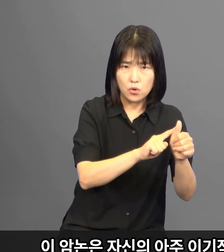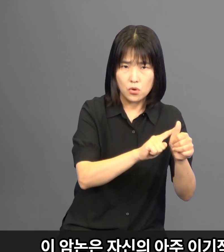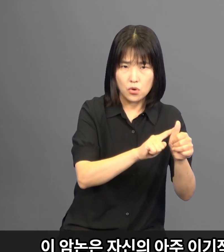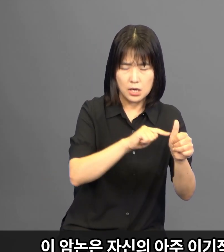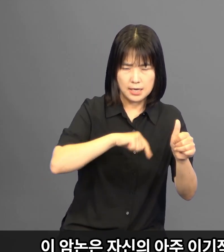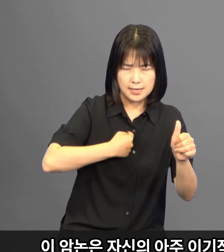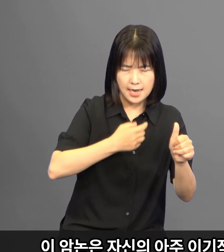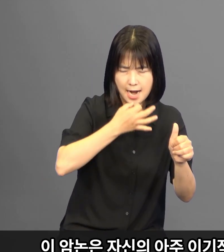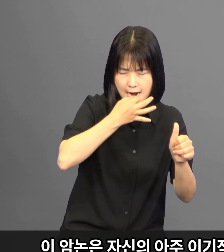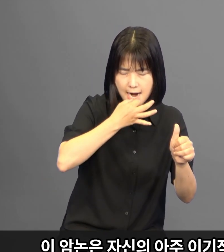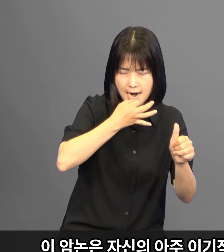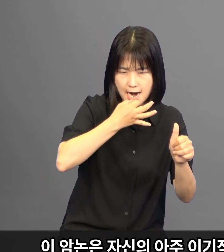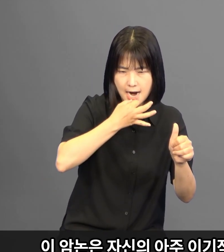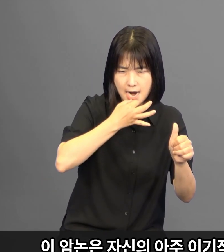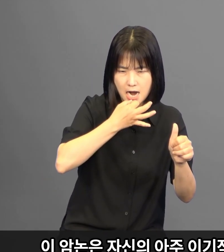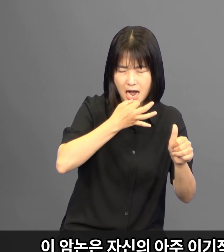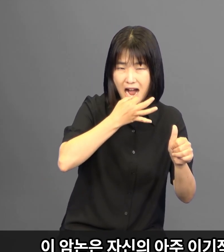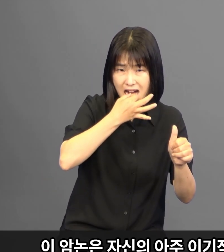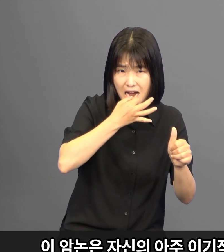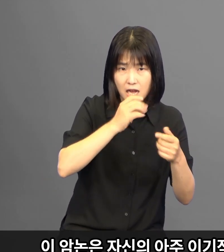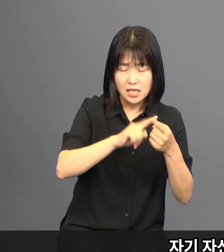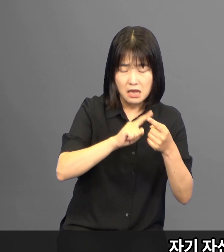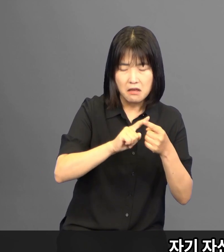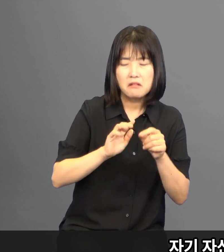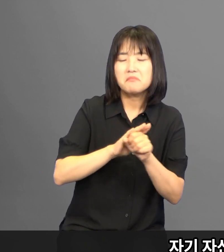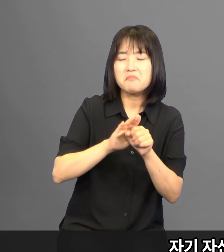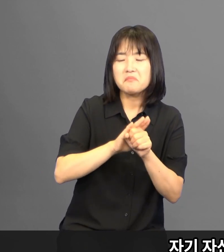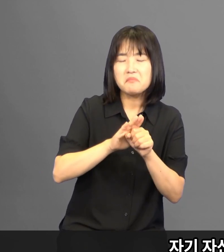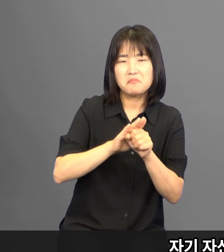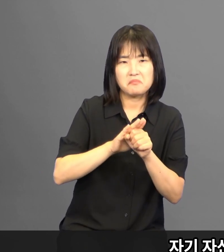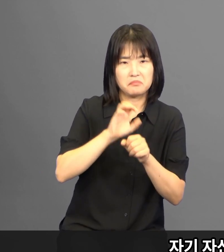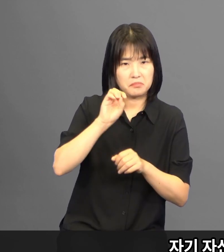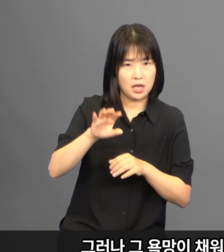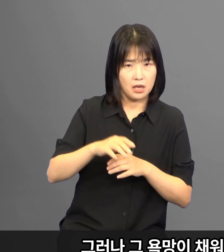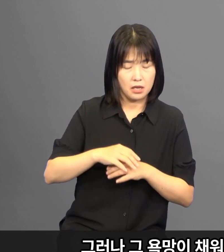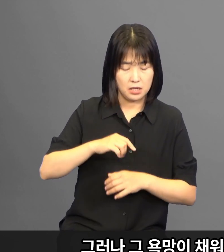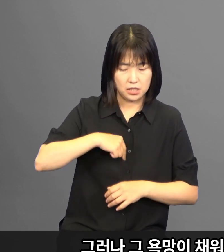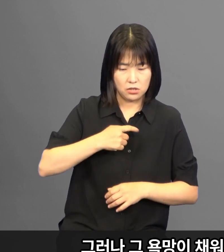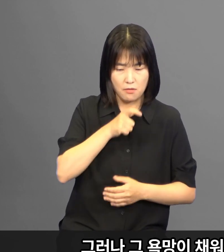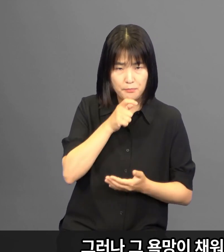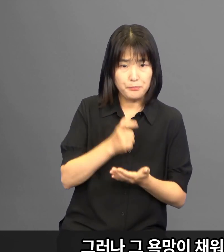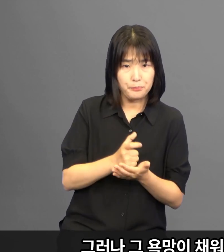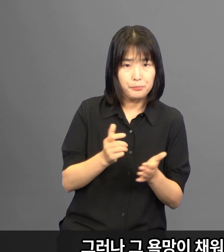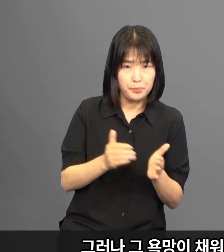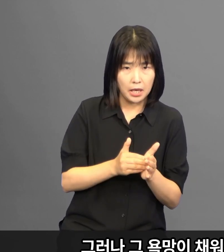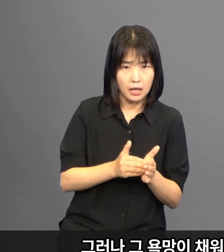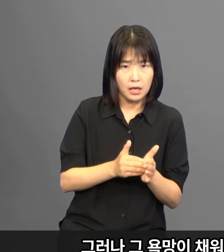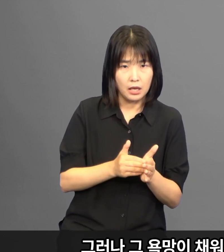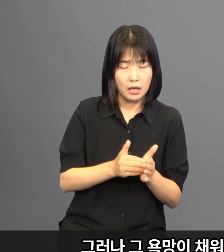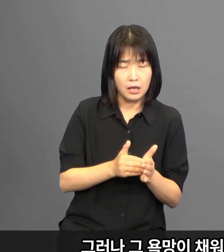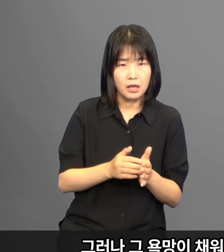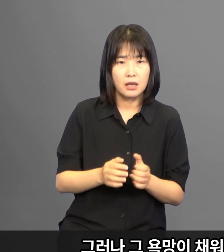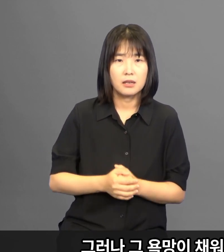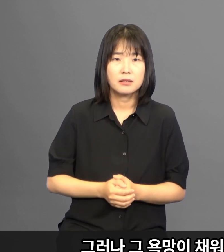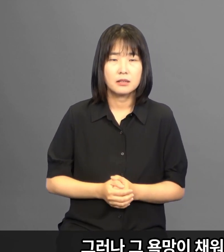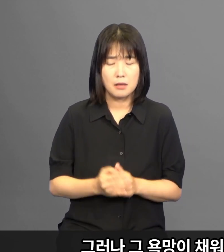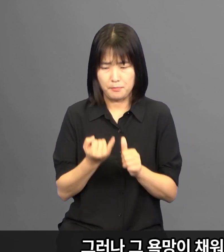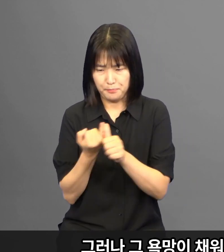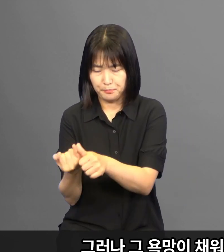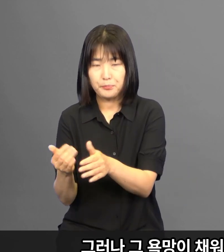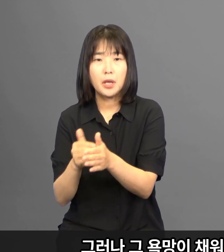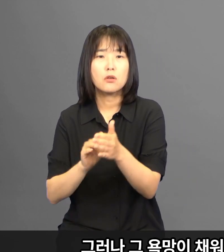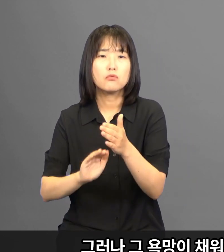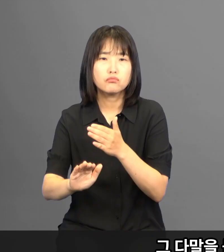욕망을 사랑이라고 포장을 했죠. 자기 자신을 속였습니다. 그러나 그 욕망이 채워지자